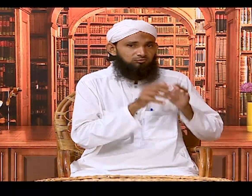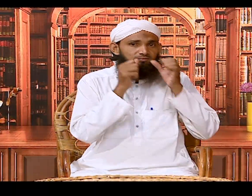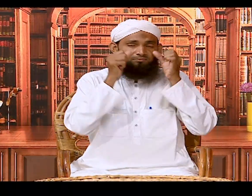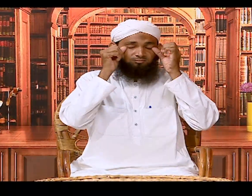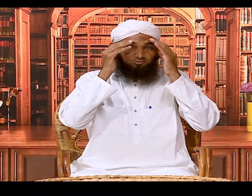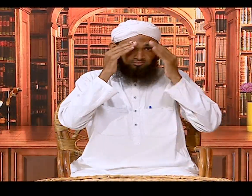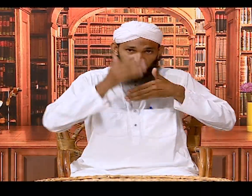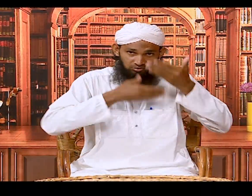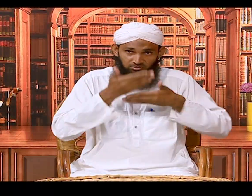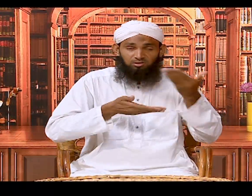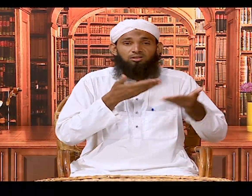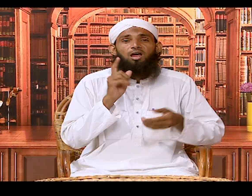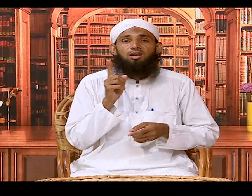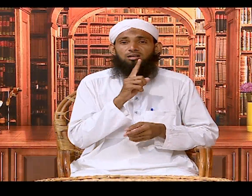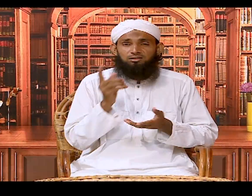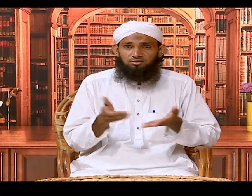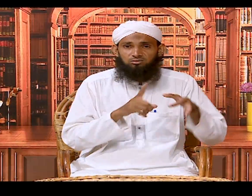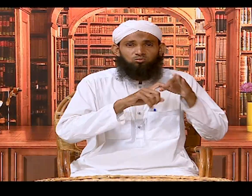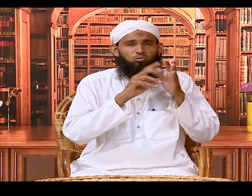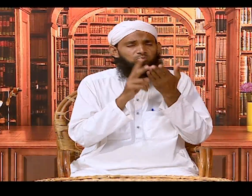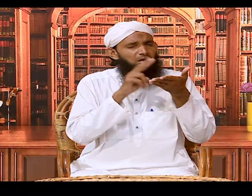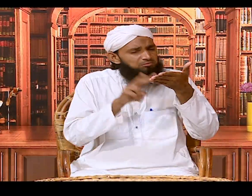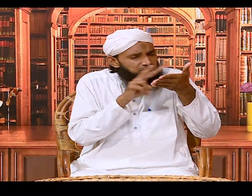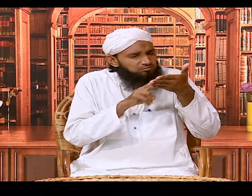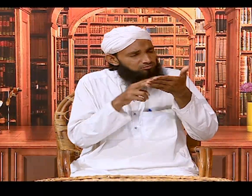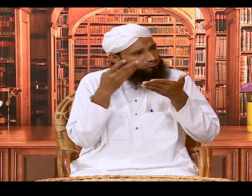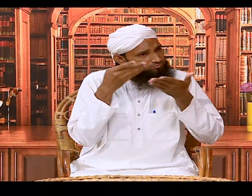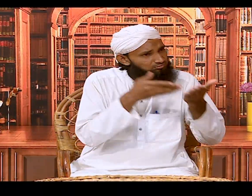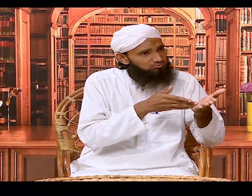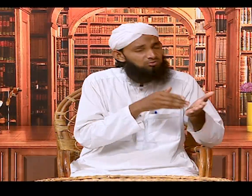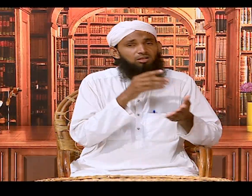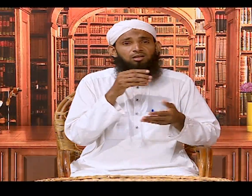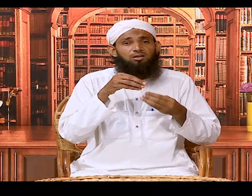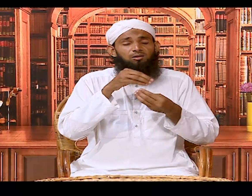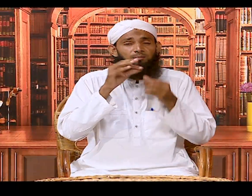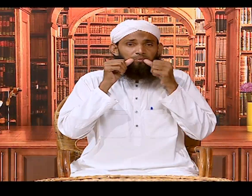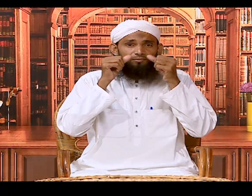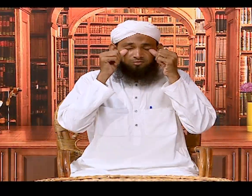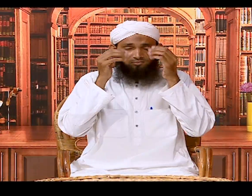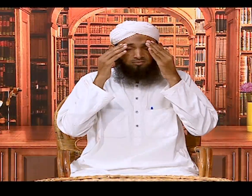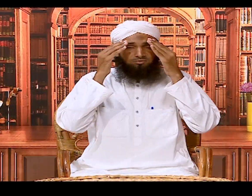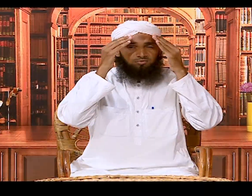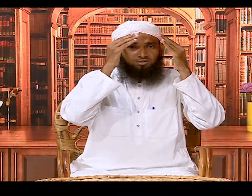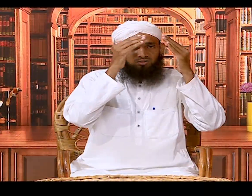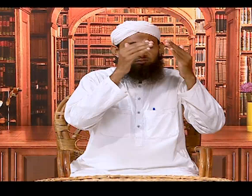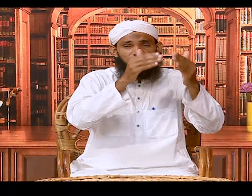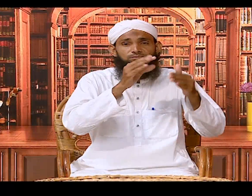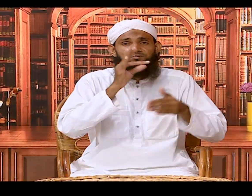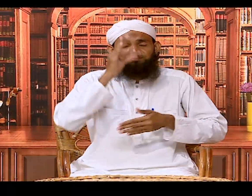بچیں، درود پاک پڑھیں، ذکر اللہ کریں، قرآن کریم کی کثرت سے تلاوت کریں، مکی مدنی مصطفیٰ صلی اللہ